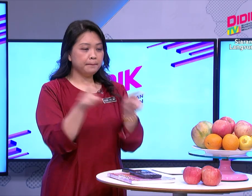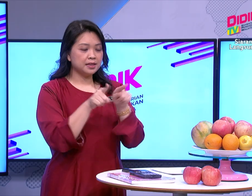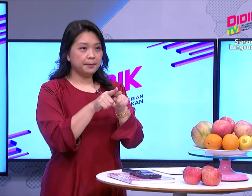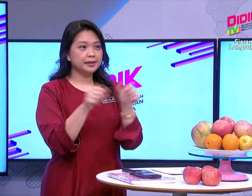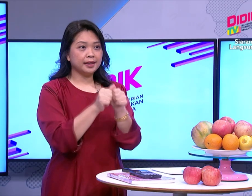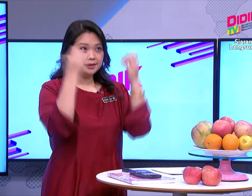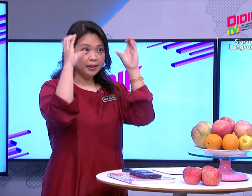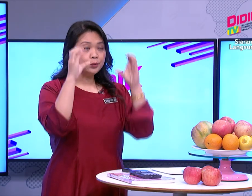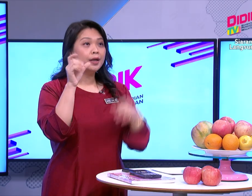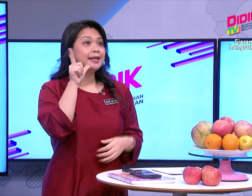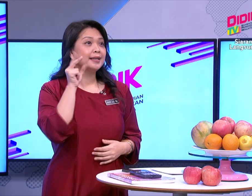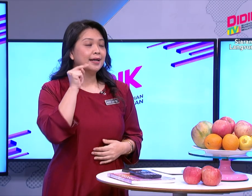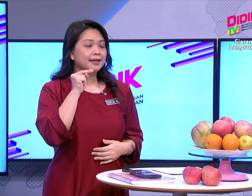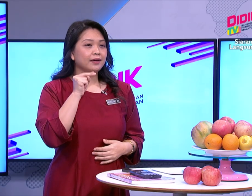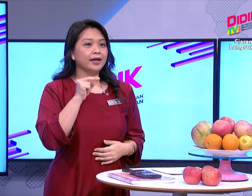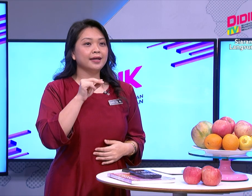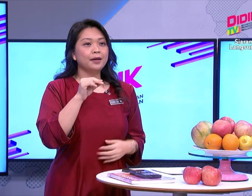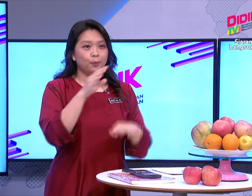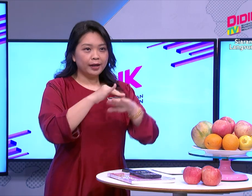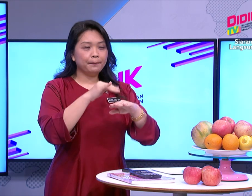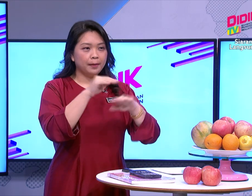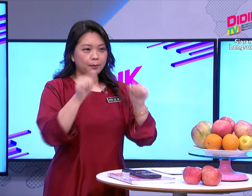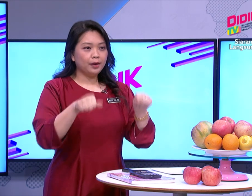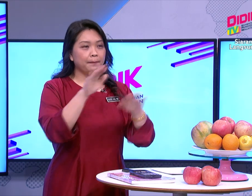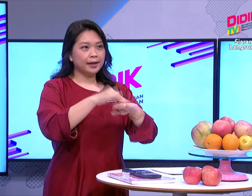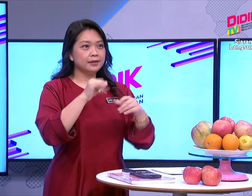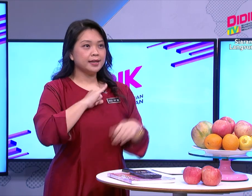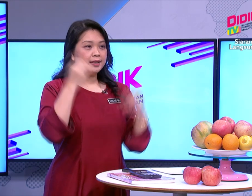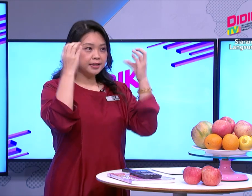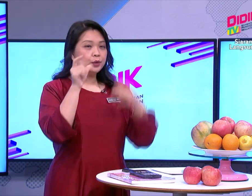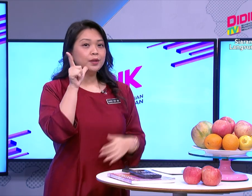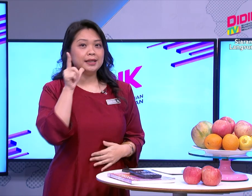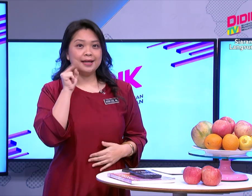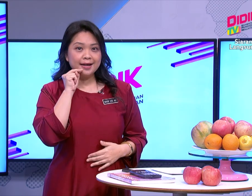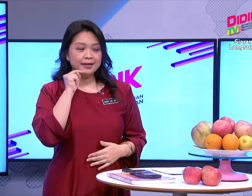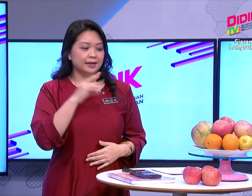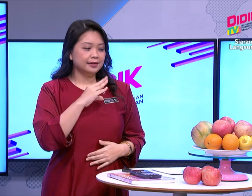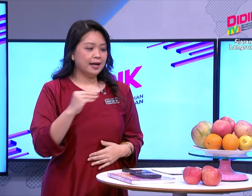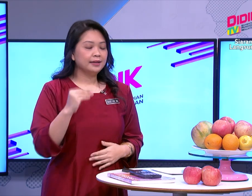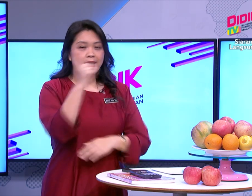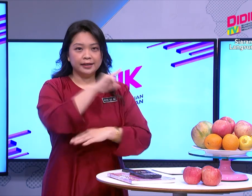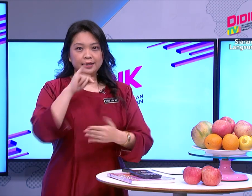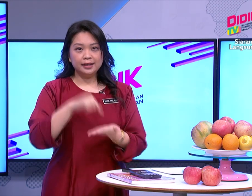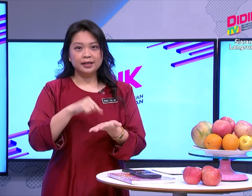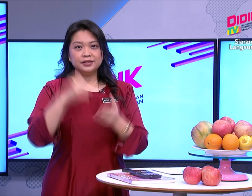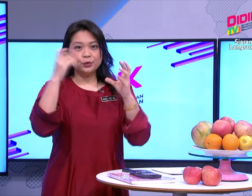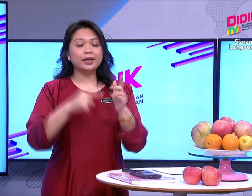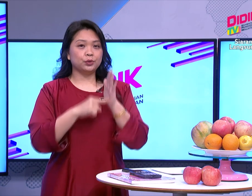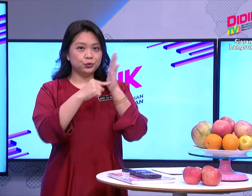bersama dengan cek gu Dina Oke boleh boleh panggil saya cek guina dan hari ini kegunak